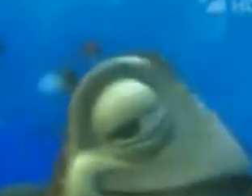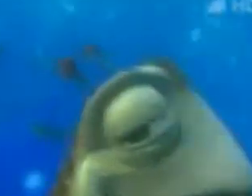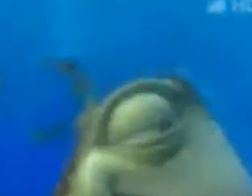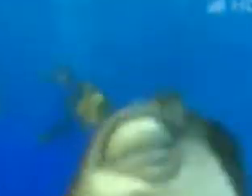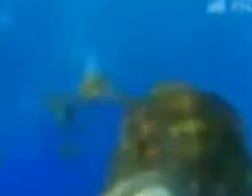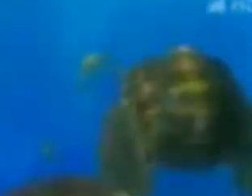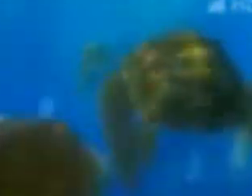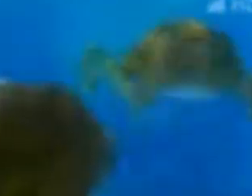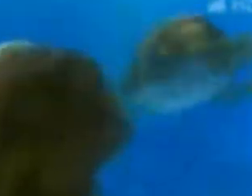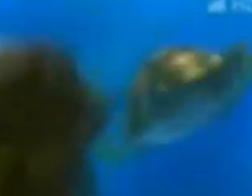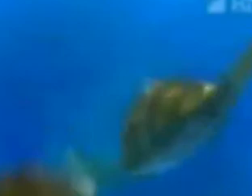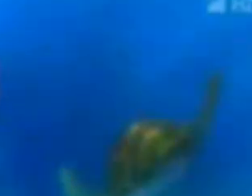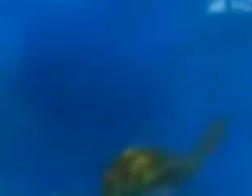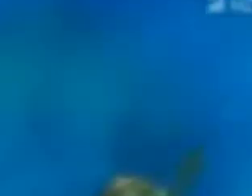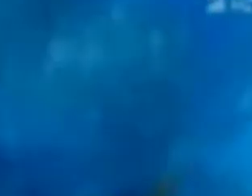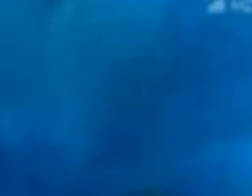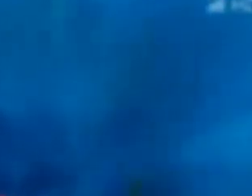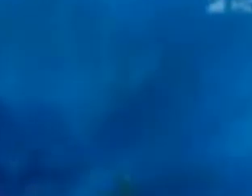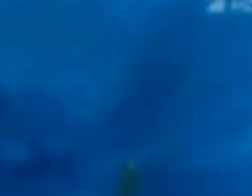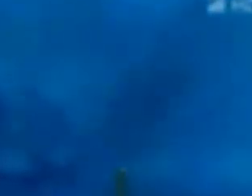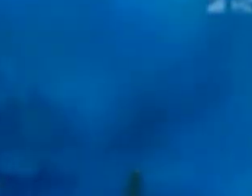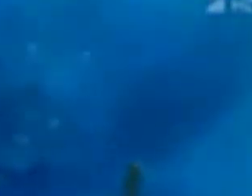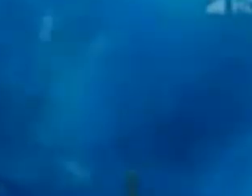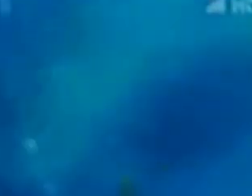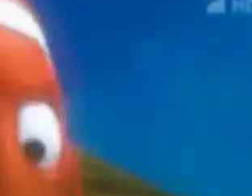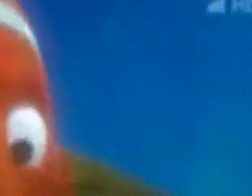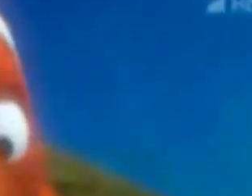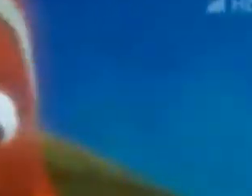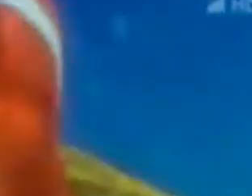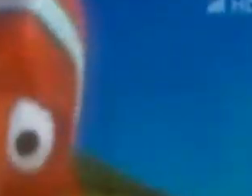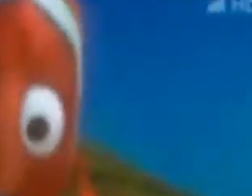Firma na prancha, irmão! Firma no quê?